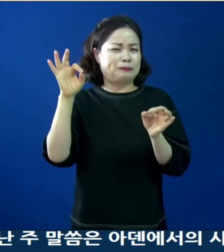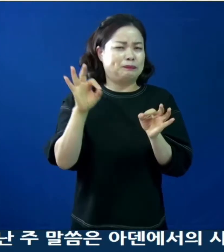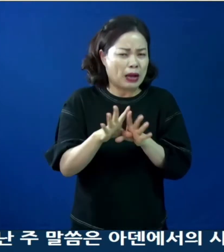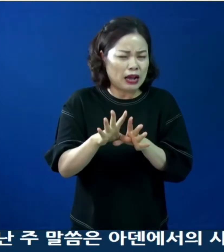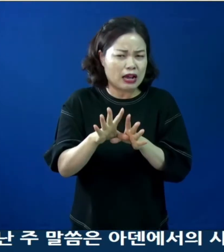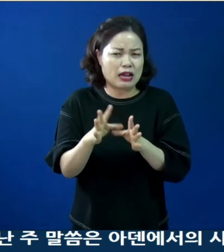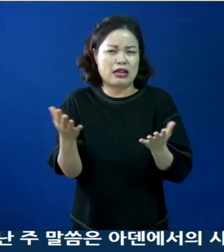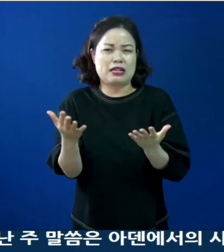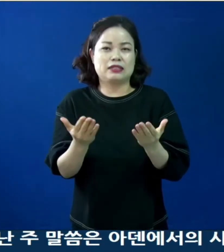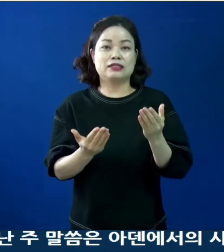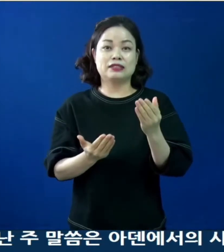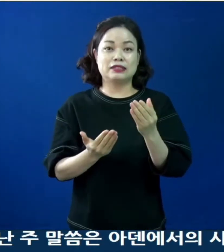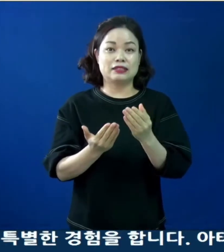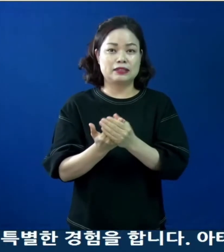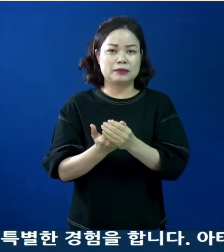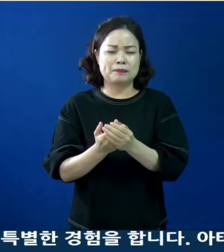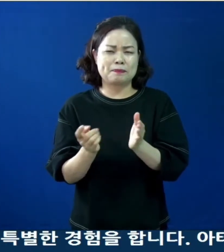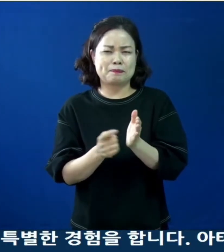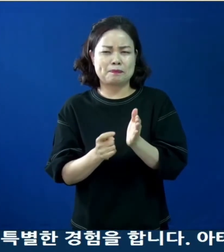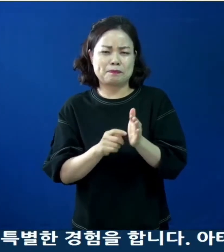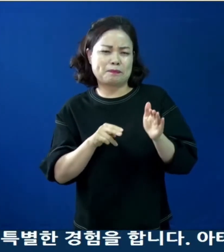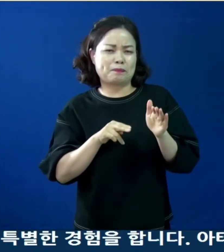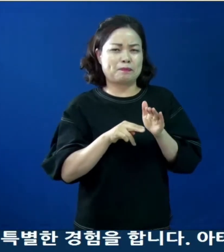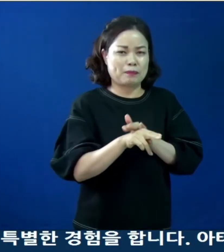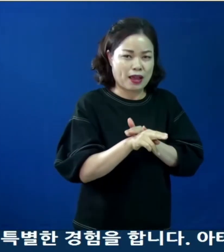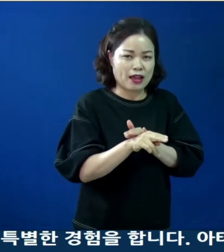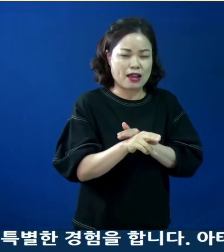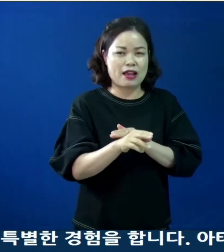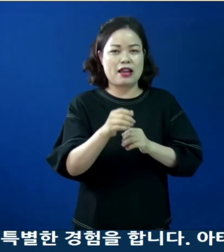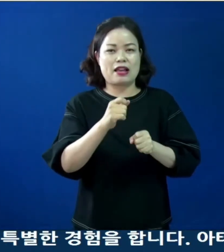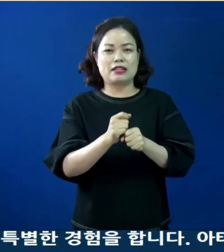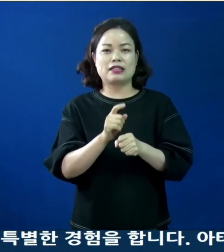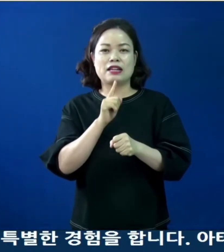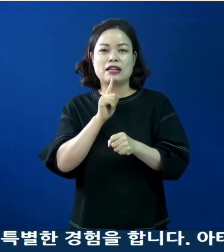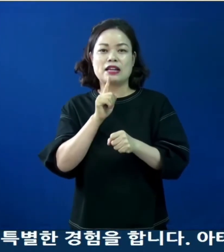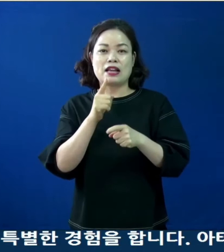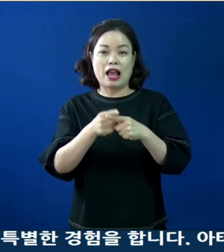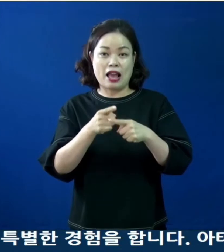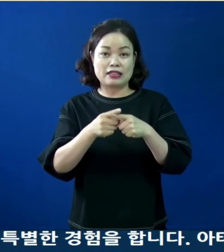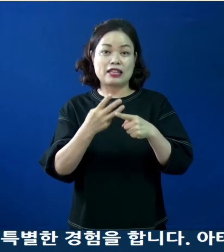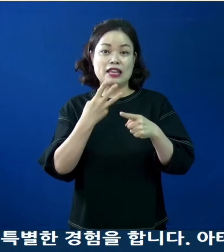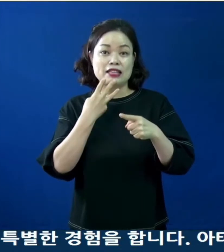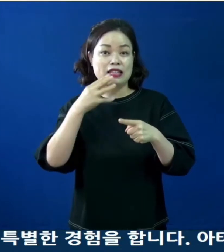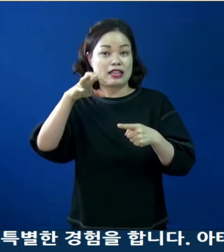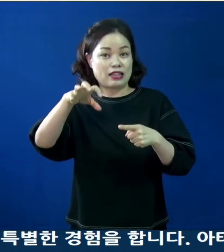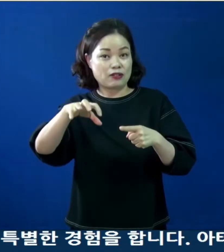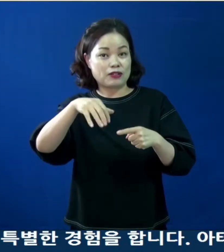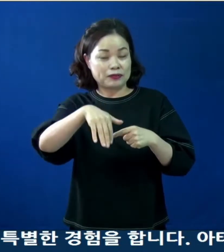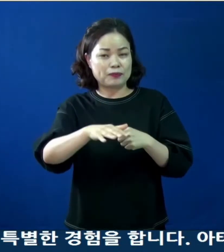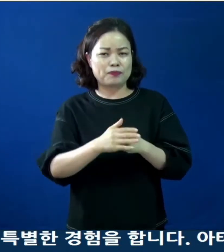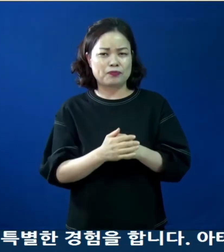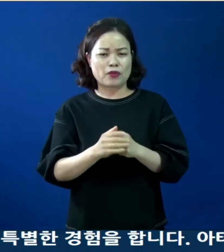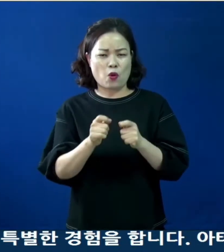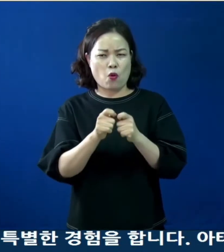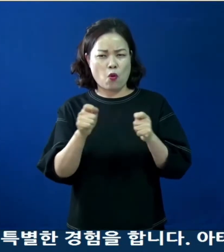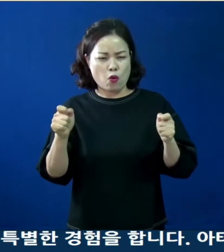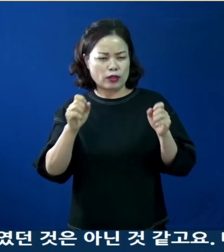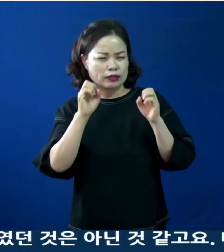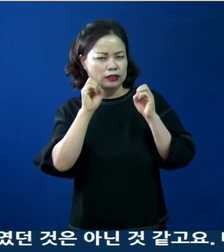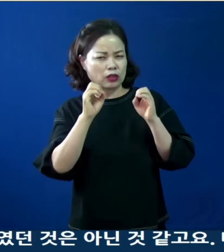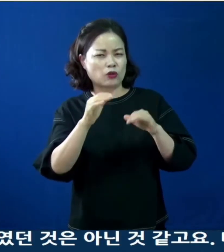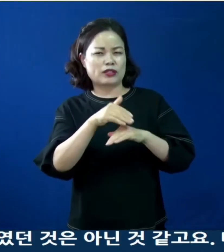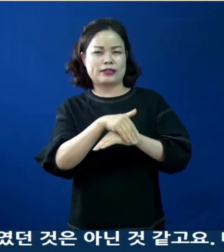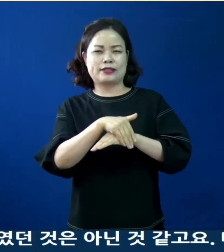급기야 아테네로 이동한 것으로 보입니다. 사실 바울은 어쩌면 아테네에서 오래 머물며 선교할